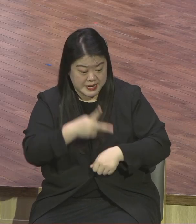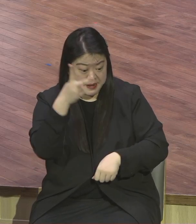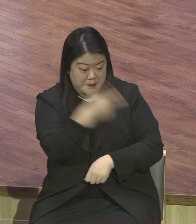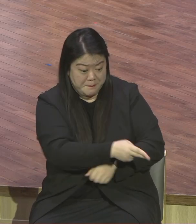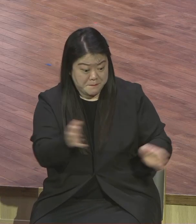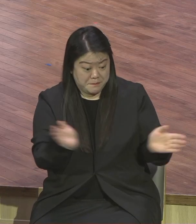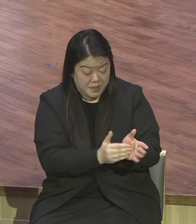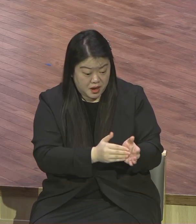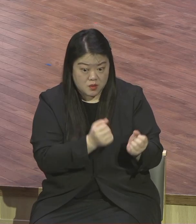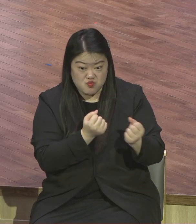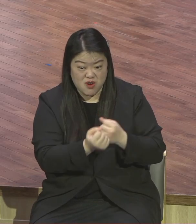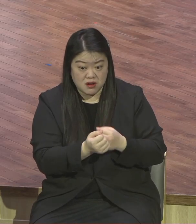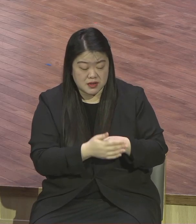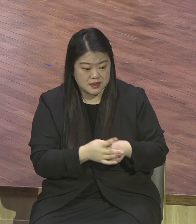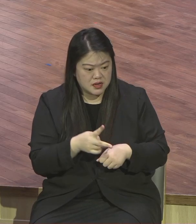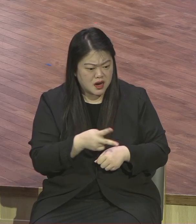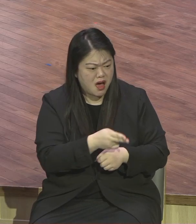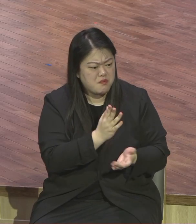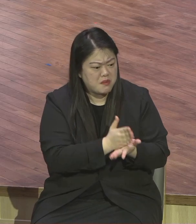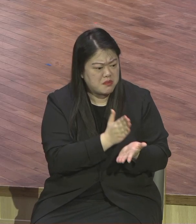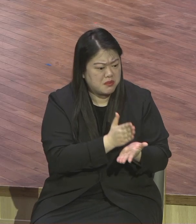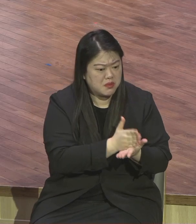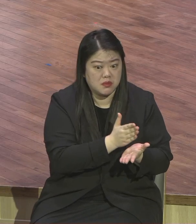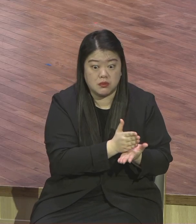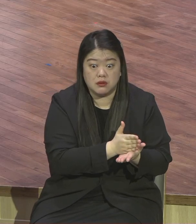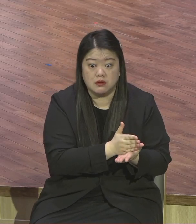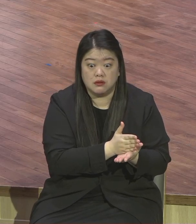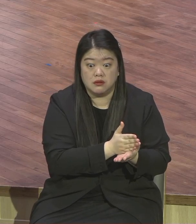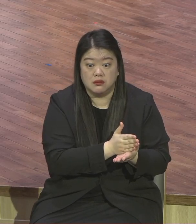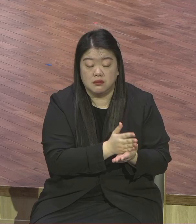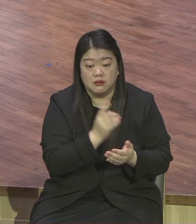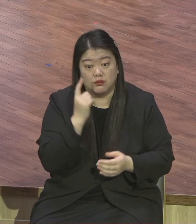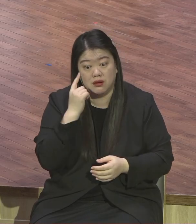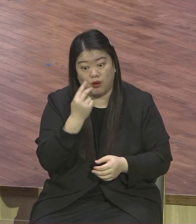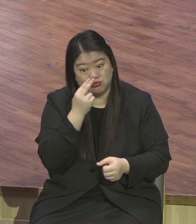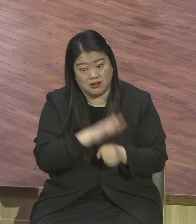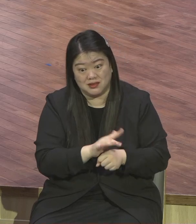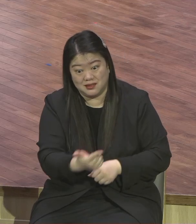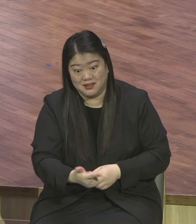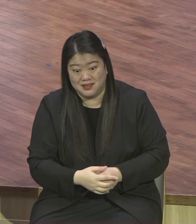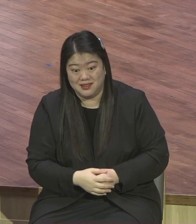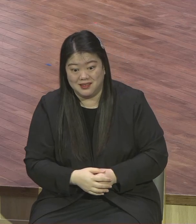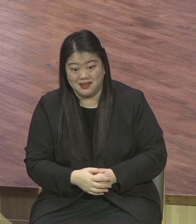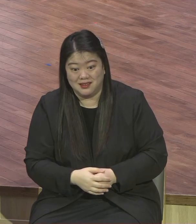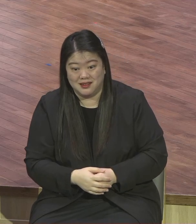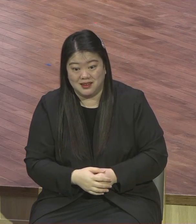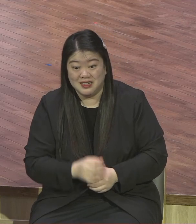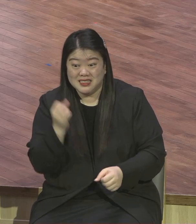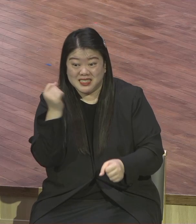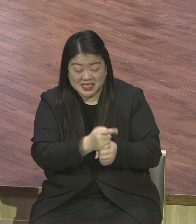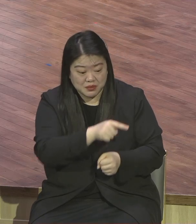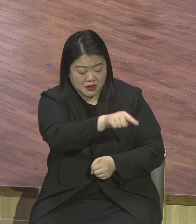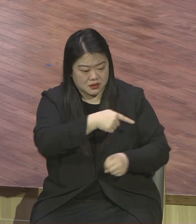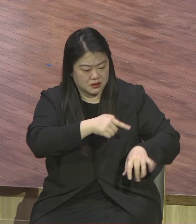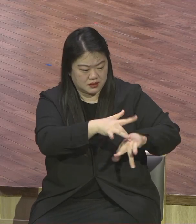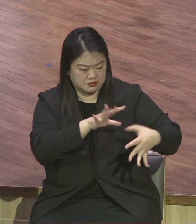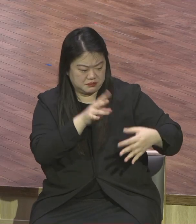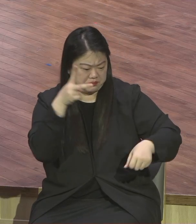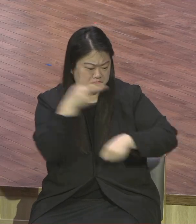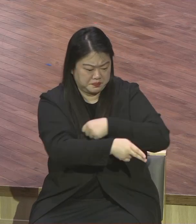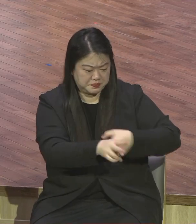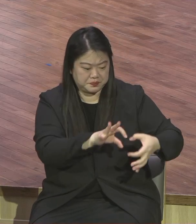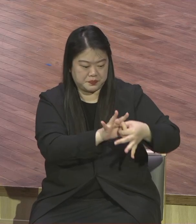성령이 어딘데 어떻게 받아요? 못 받지. 그런 억울한 일이 어디 있어요? 재창조된 거듭난 성령의